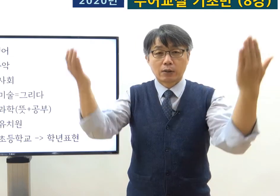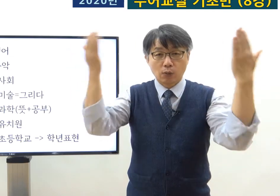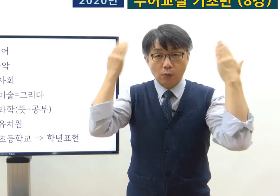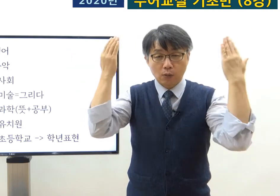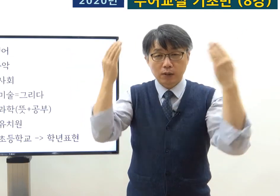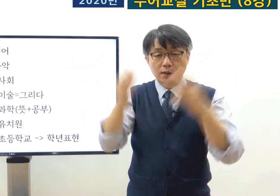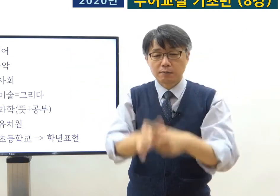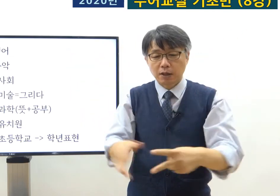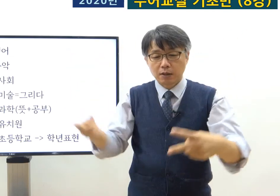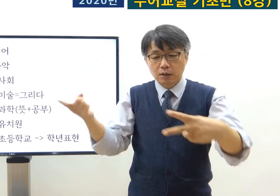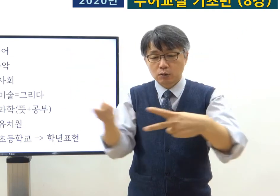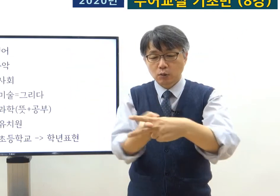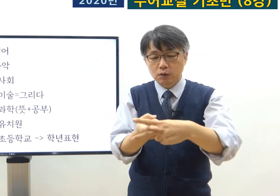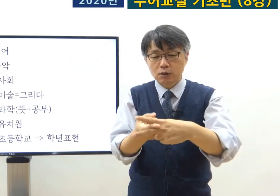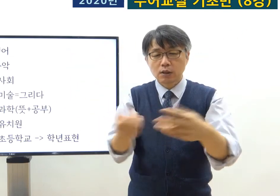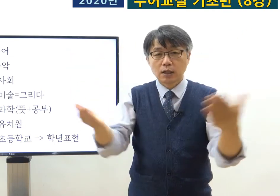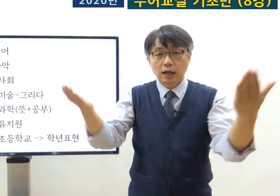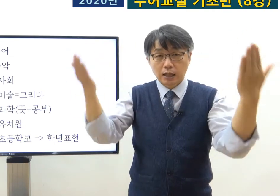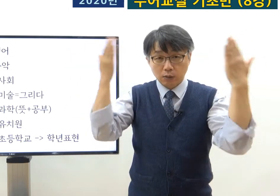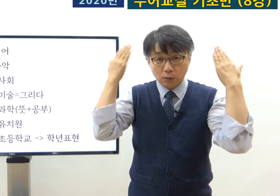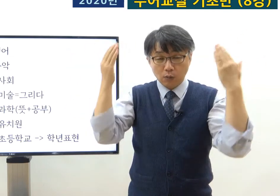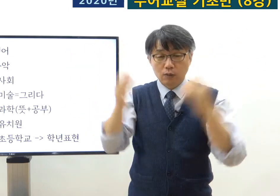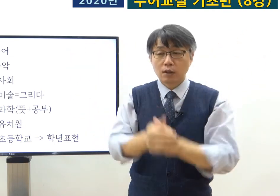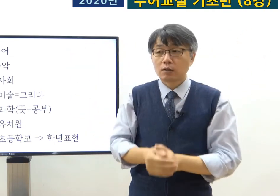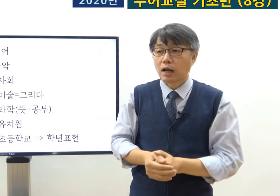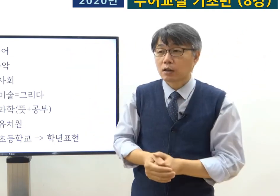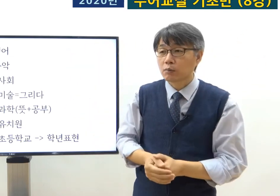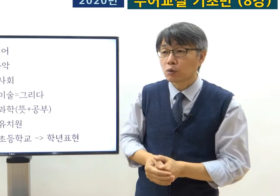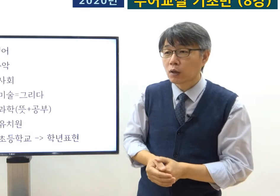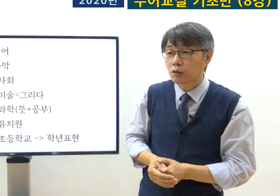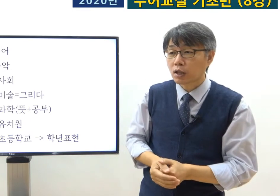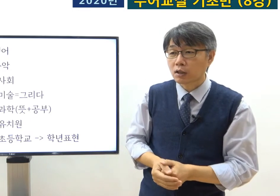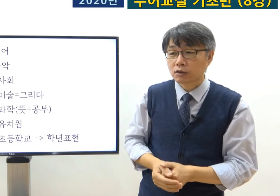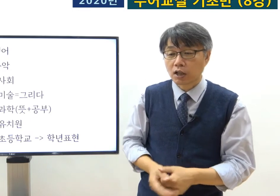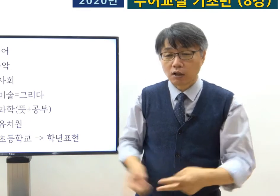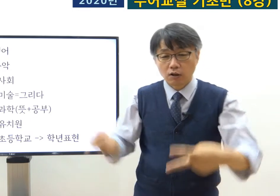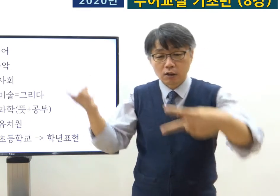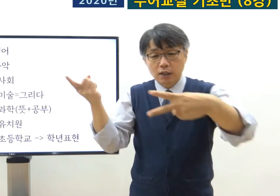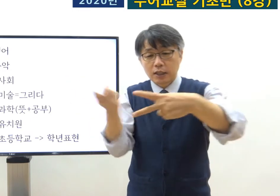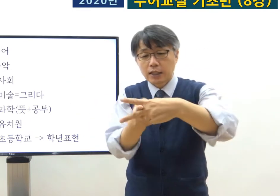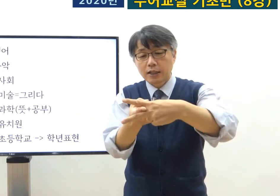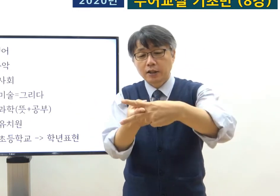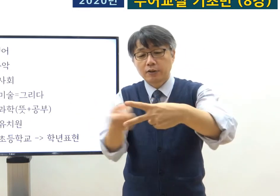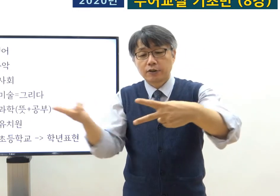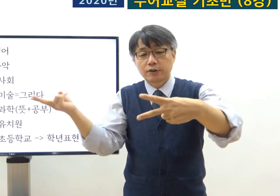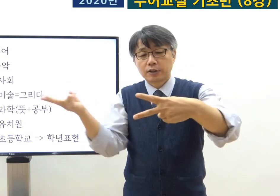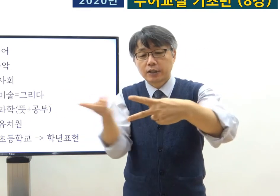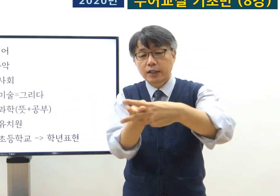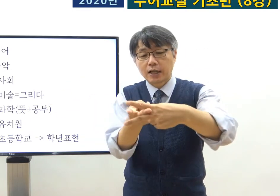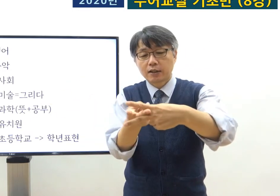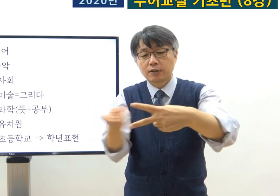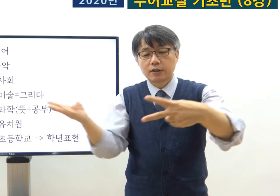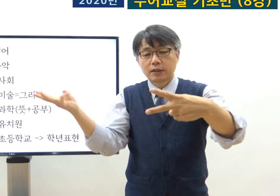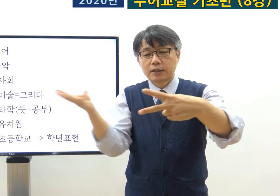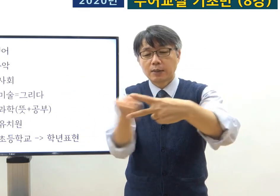초등학교 이렇게 합니다. 초등학교. 자, 그러면 초등학교 1학년 어떻게 할까요? 1학년, 2학년,